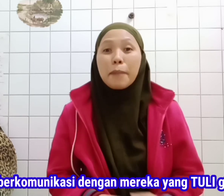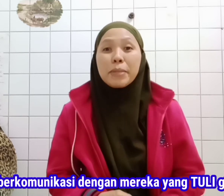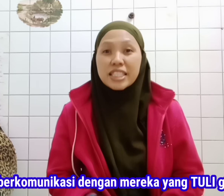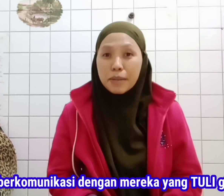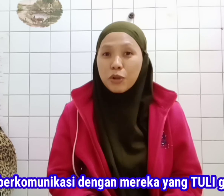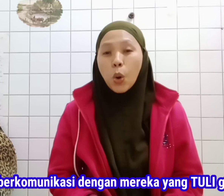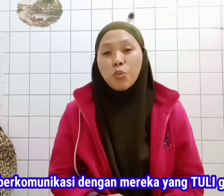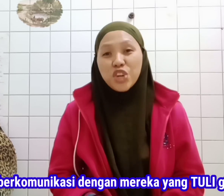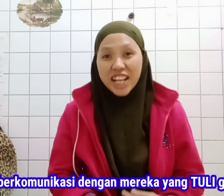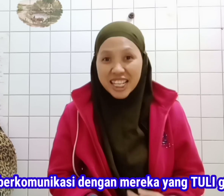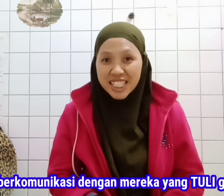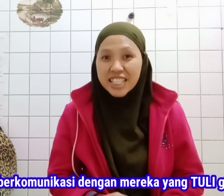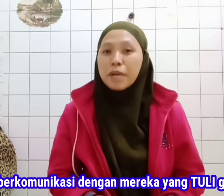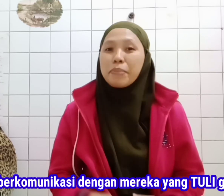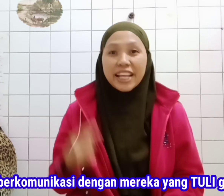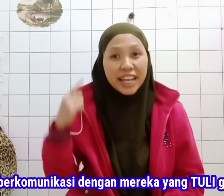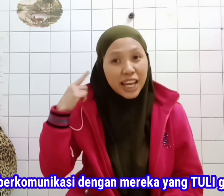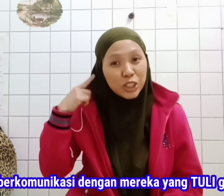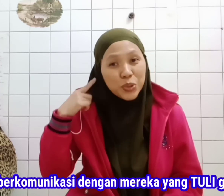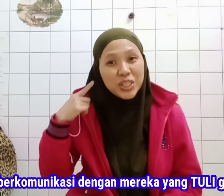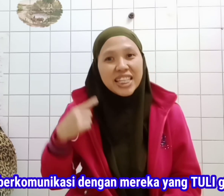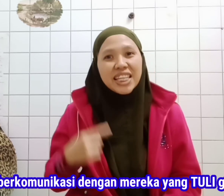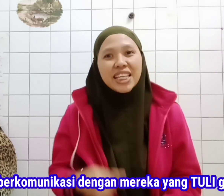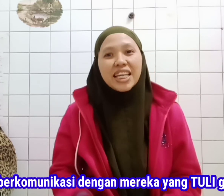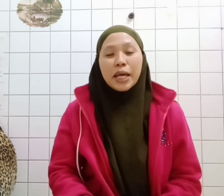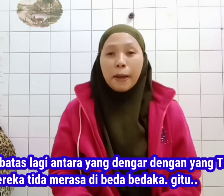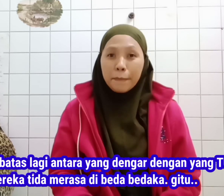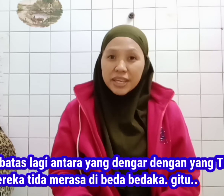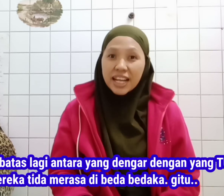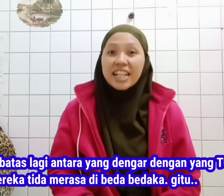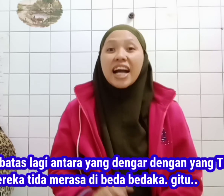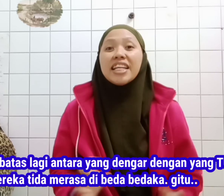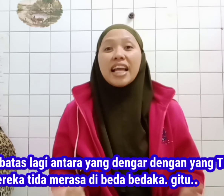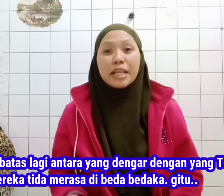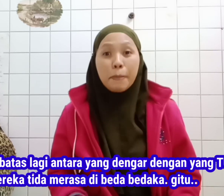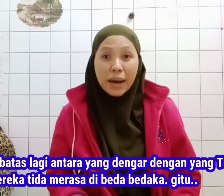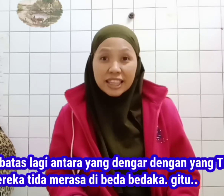bisa berkomunikasi dengan mereka yang tuli, biar nggak ada lagi batas